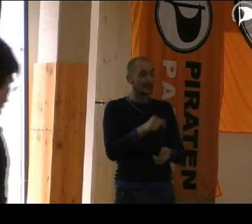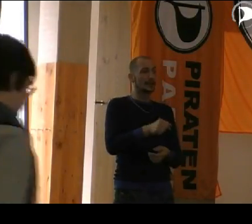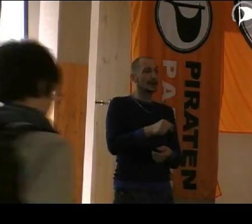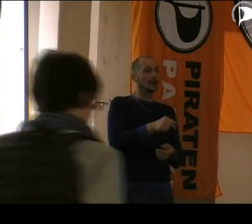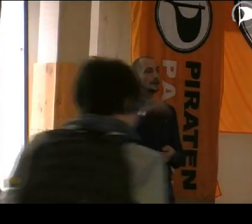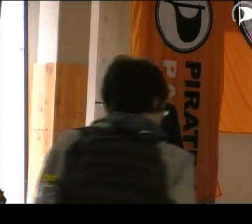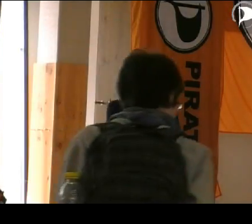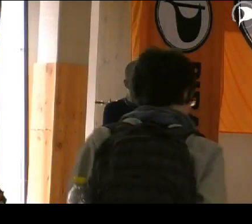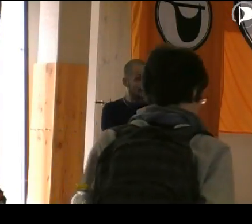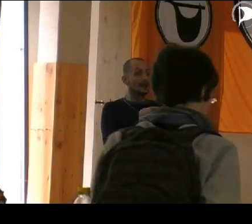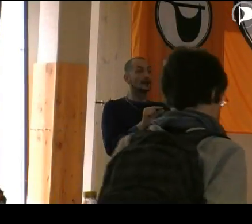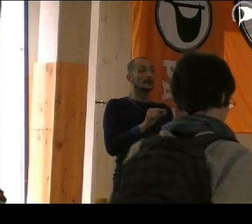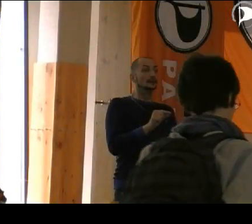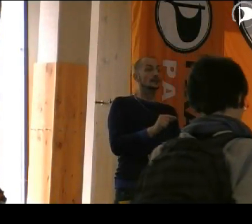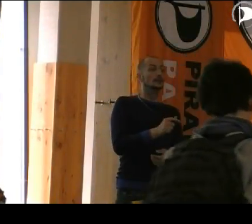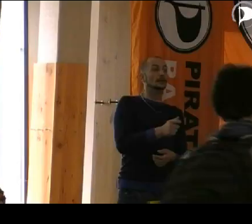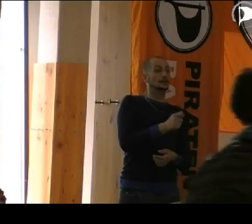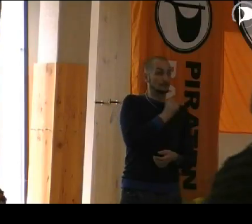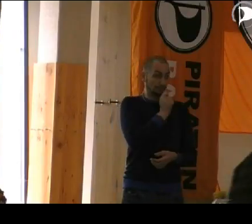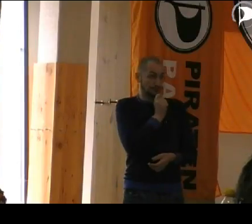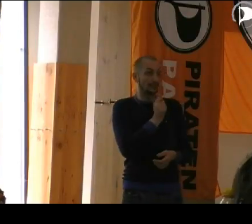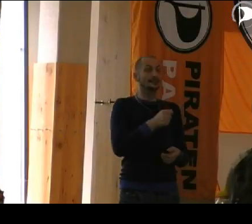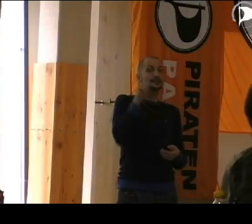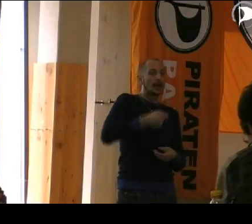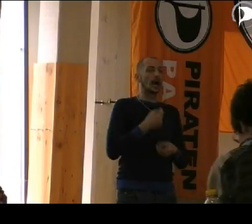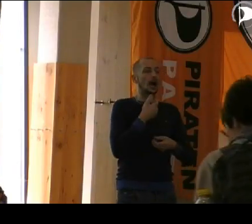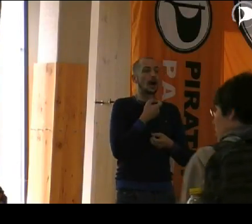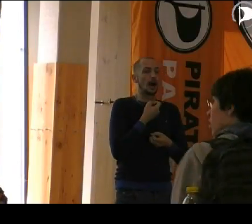wortmeldungen zu lassen also ich später um eine aussprache